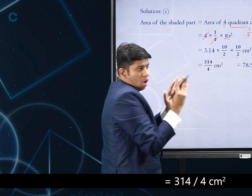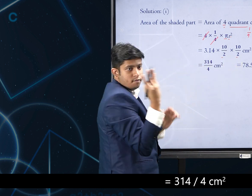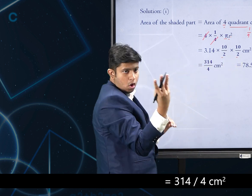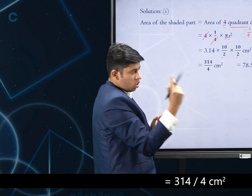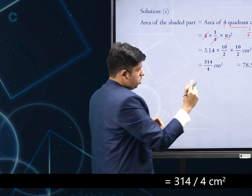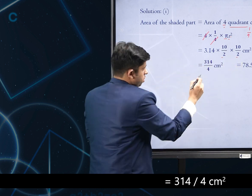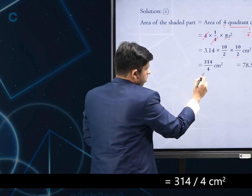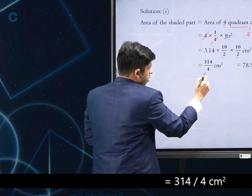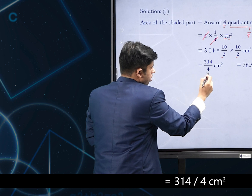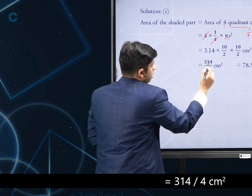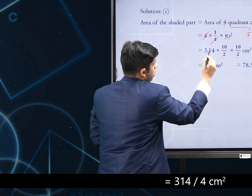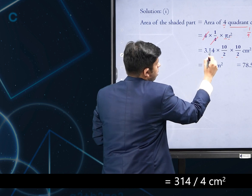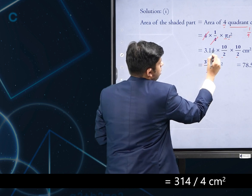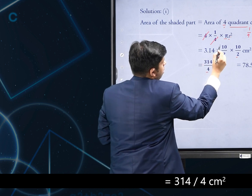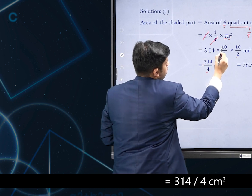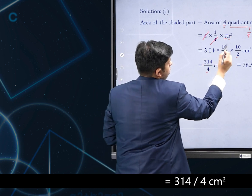314/4 సెంటీమీటర్².